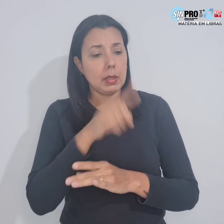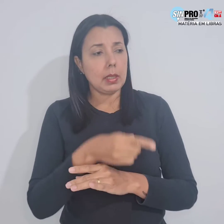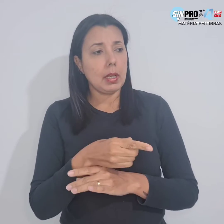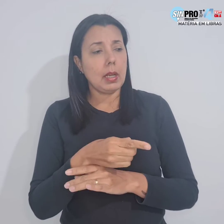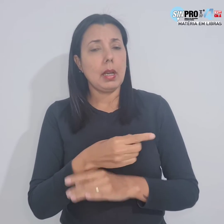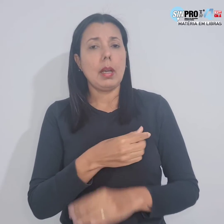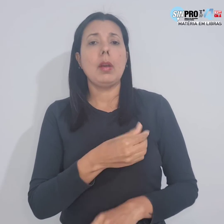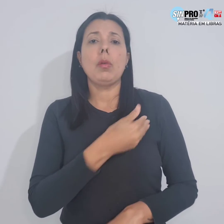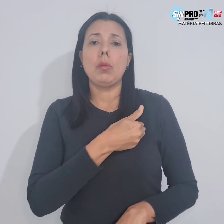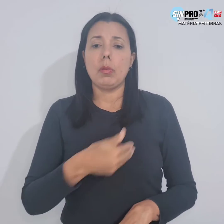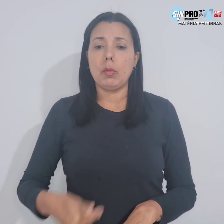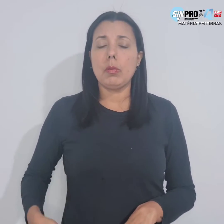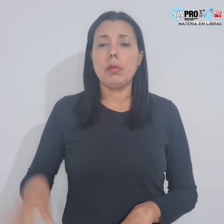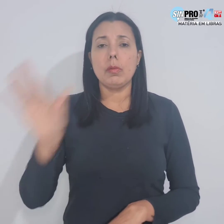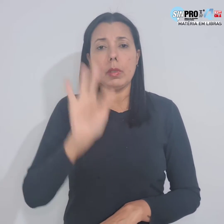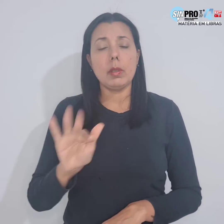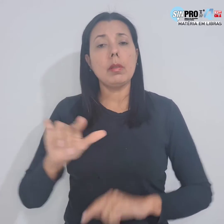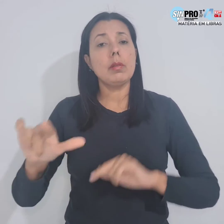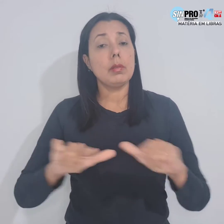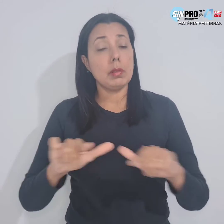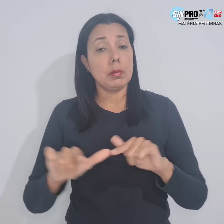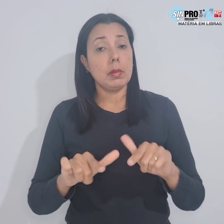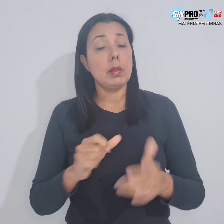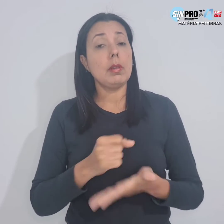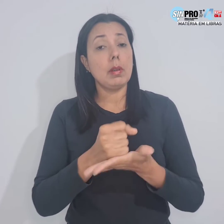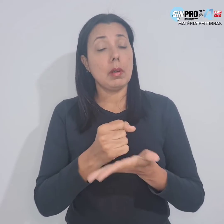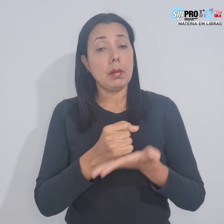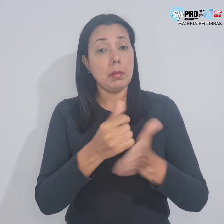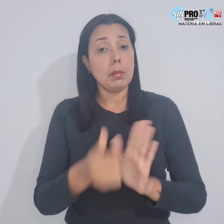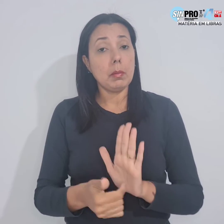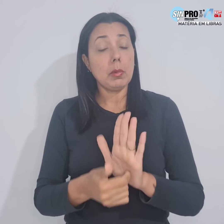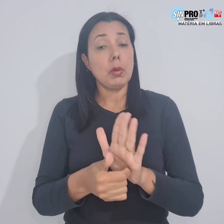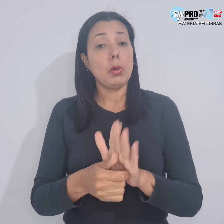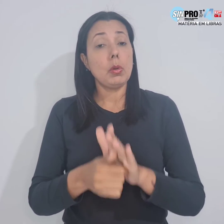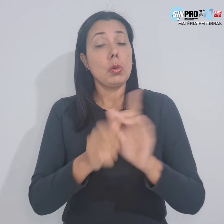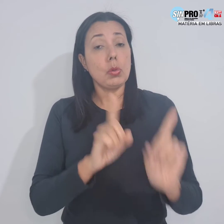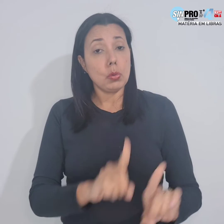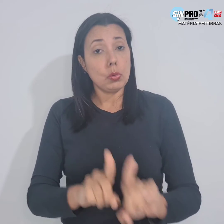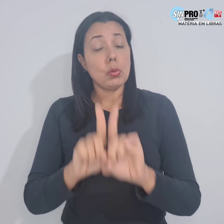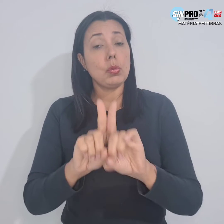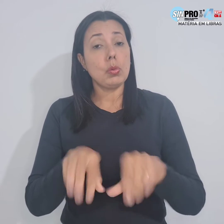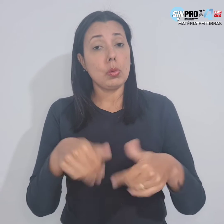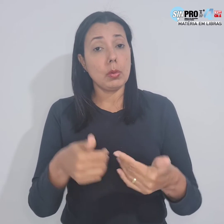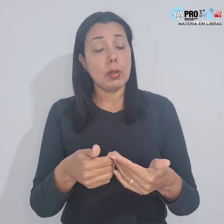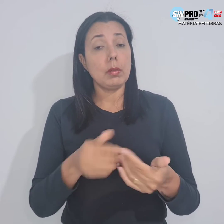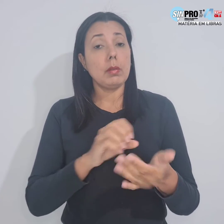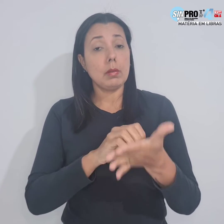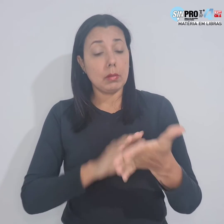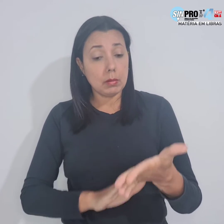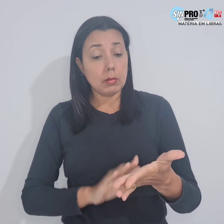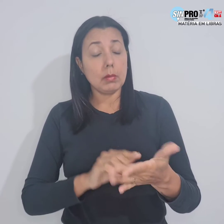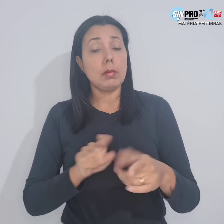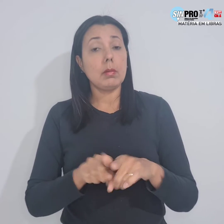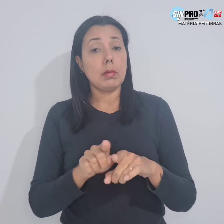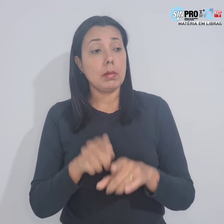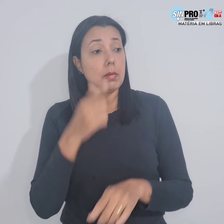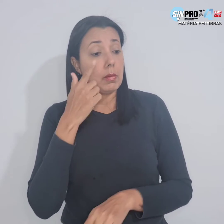União a responsabilidade de atuar colaborativamente para a execução das ações previstas no